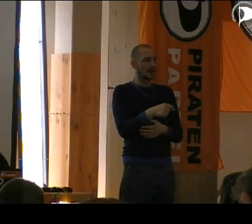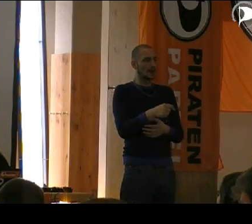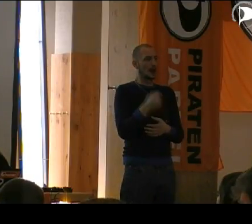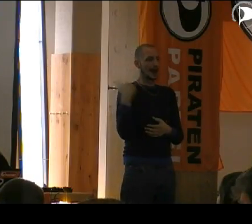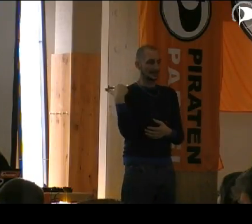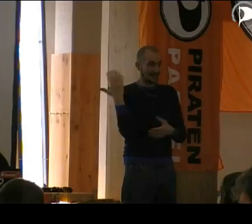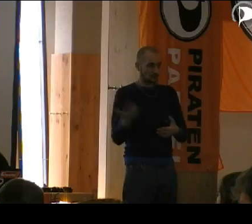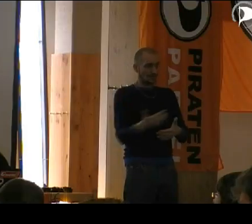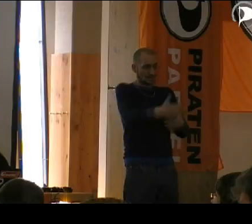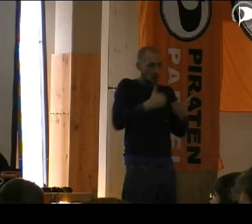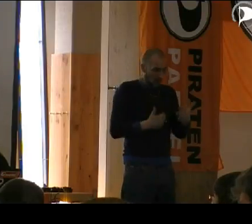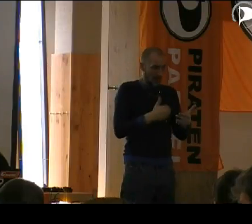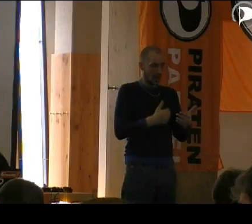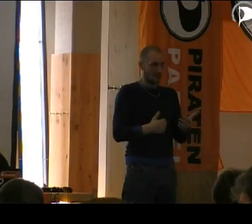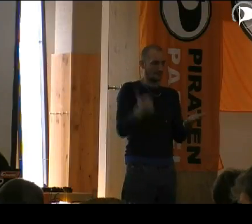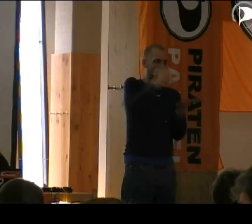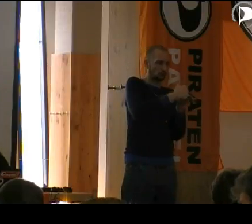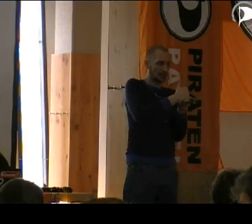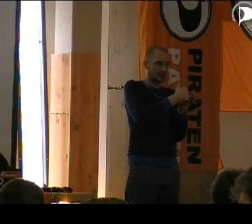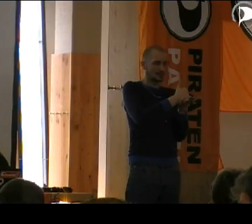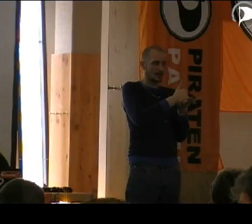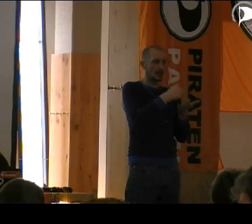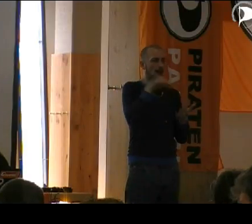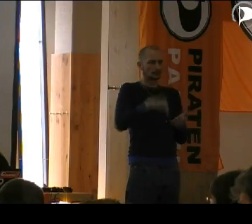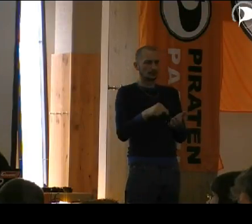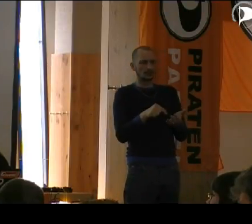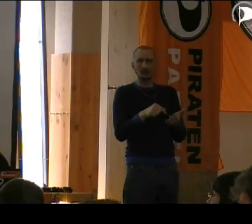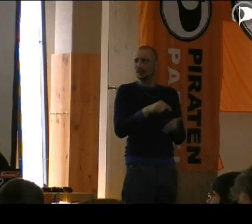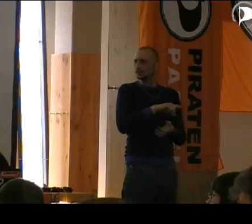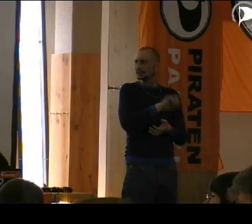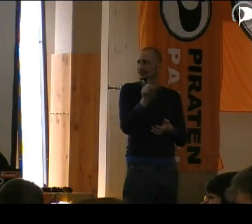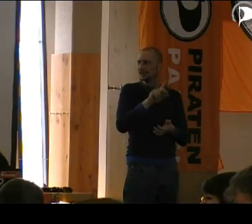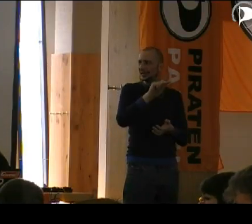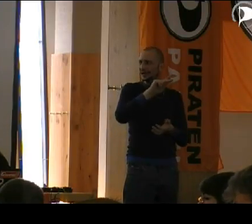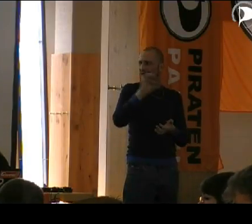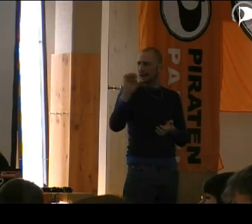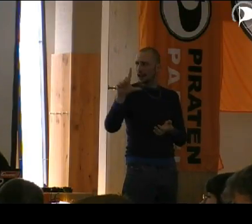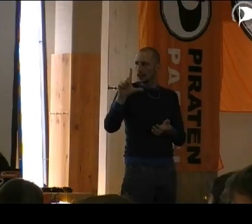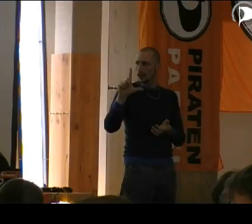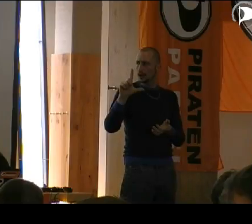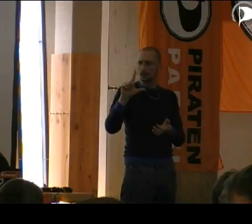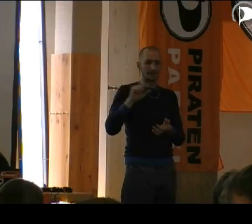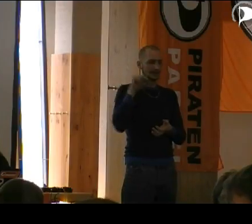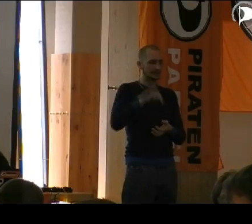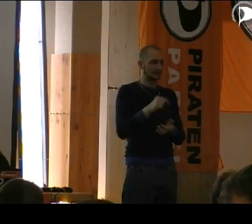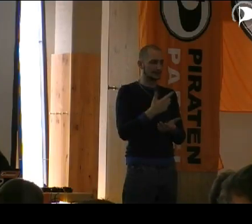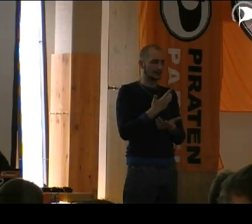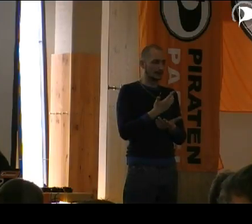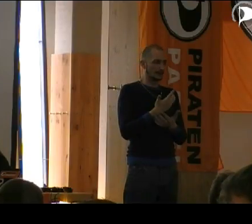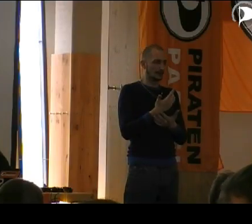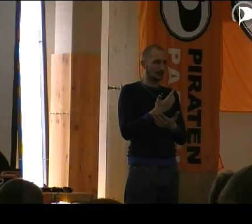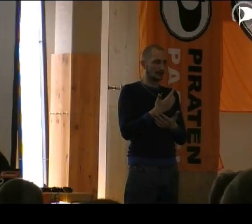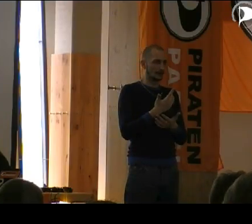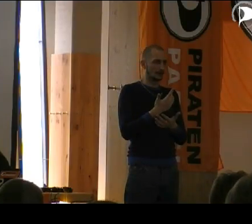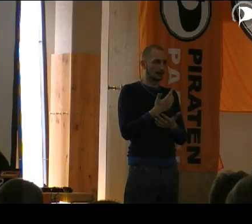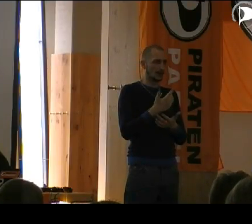vorstellen ist also der vorstand der tsg letztes jahr im amt